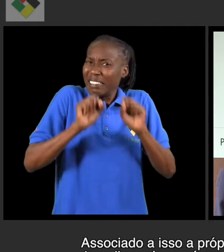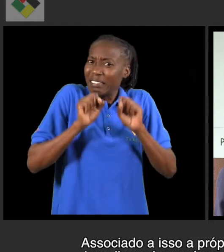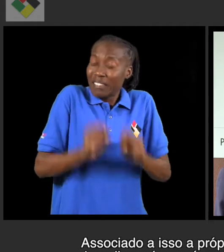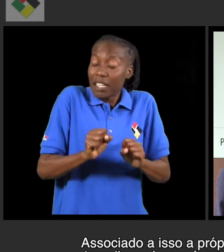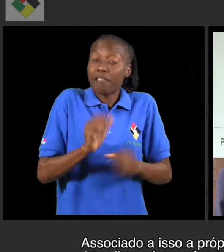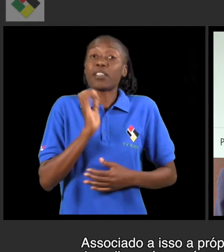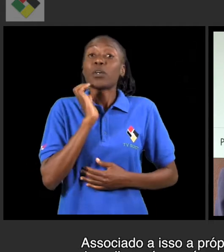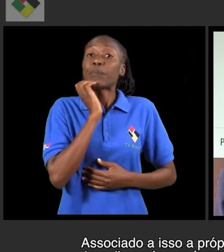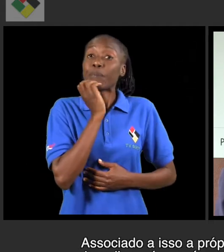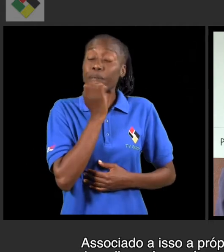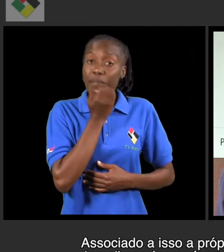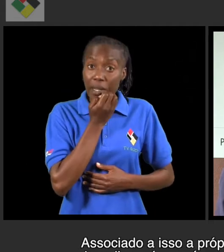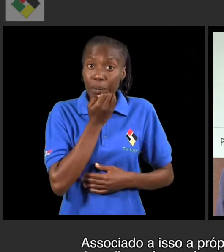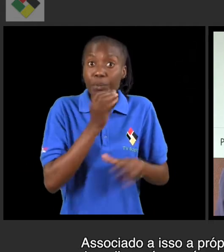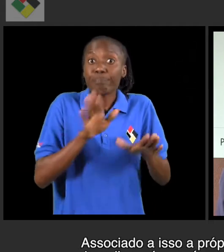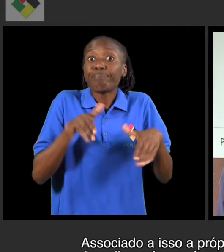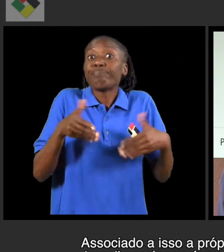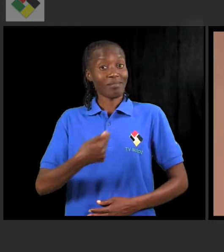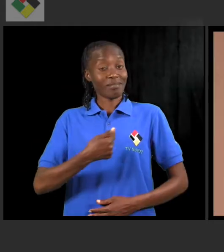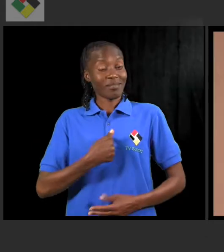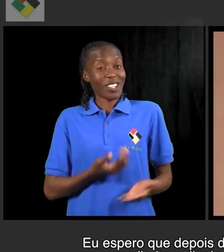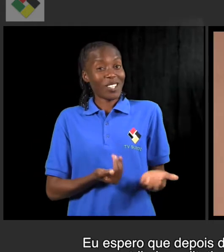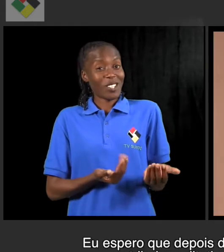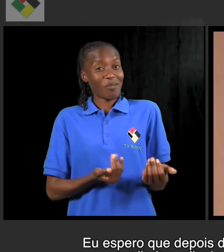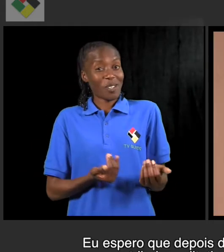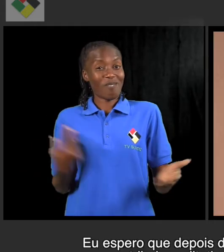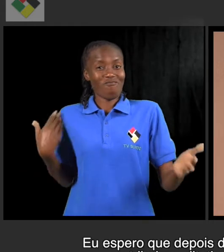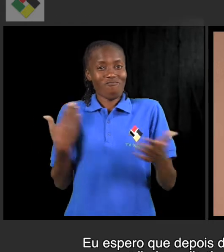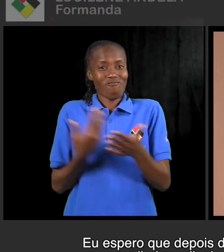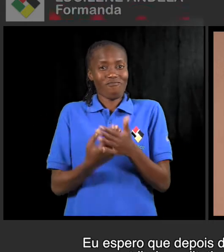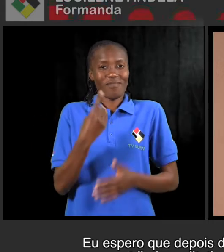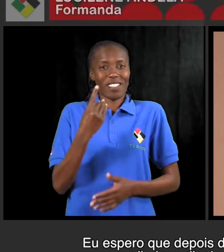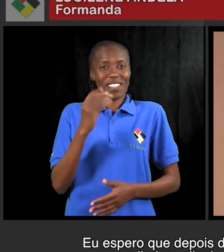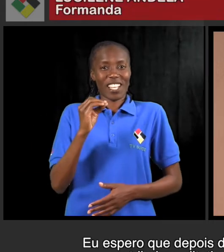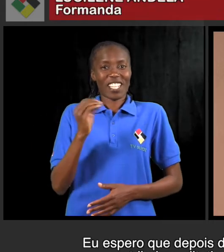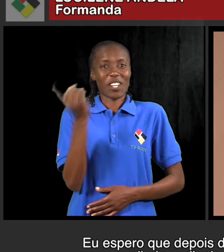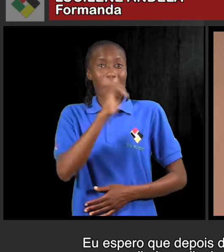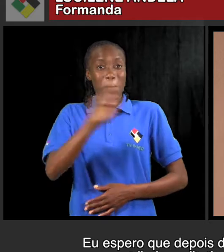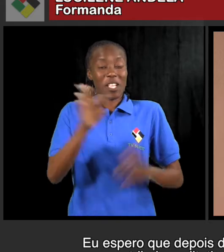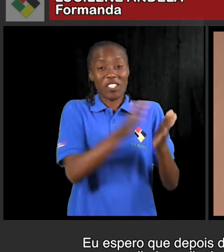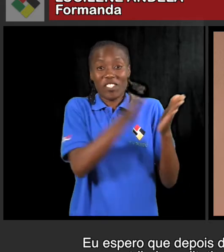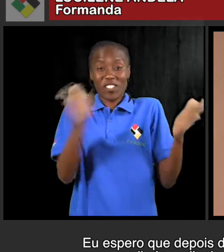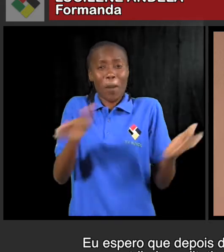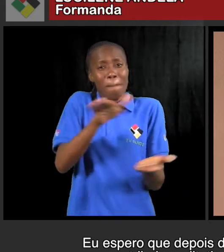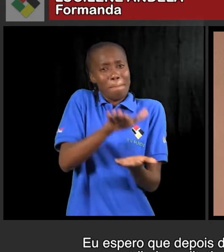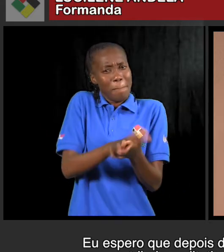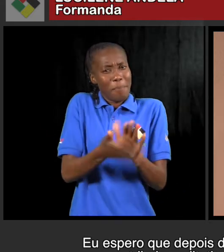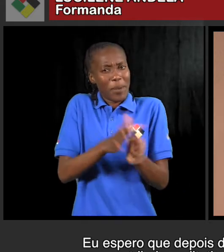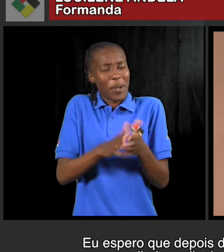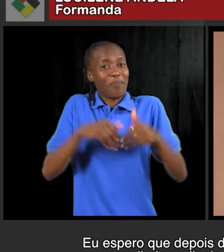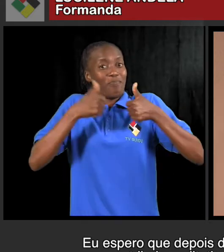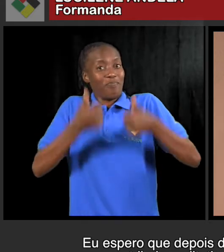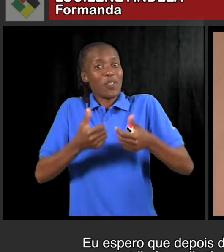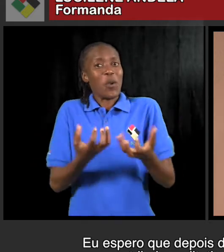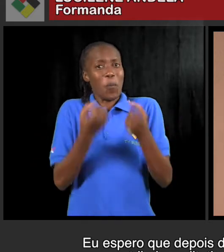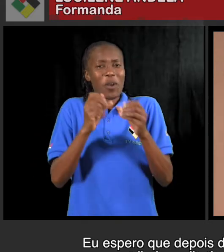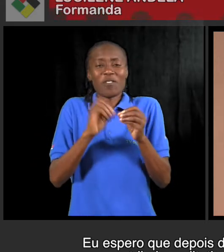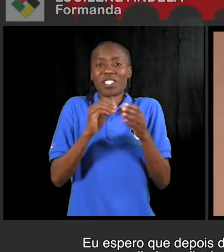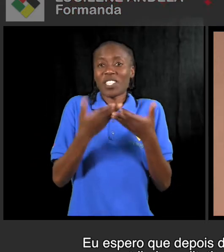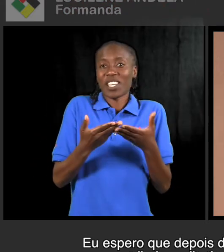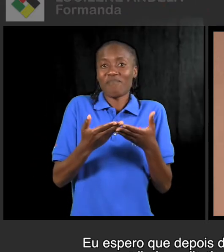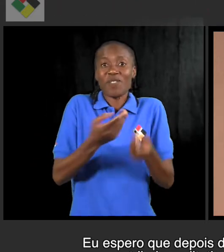área que deve merecer muito esse cuidado. Eu espero que depois dos 10 meses eu esteja preparada para contribuir